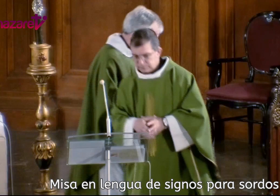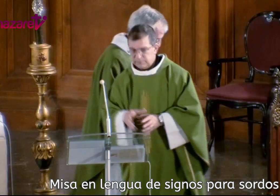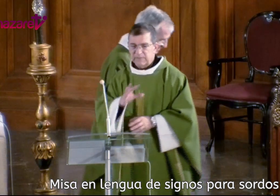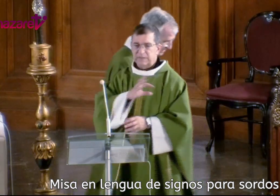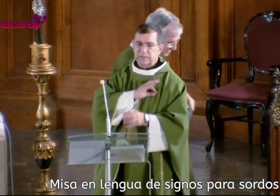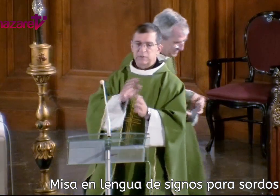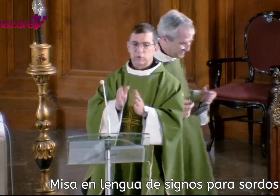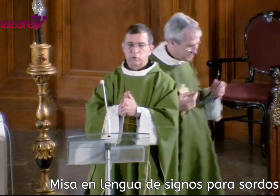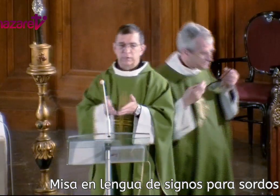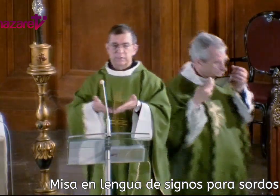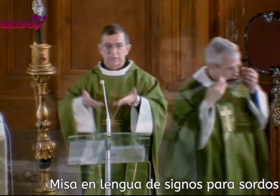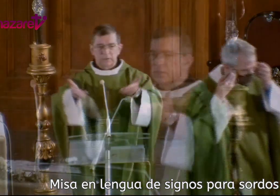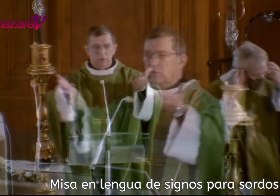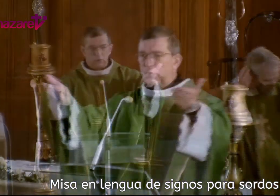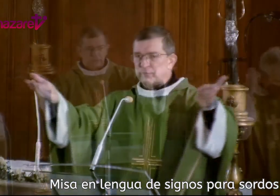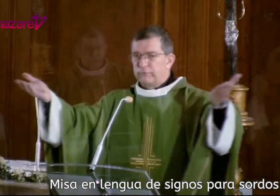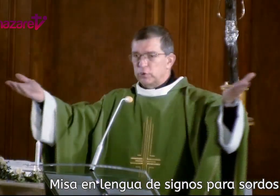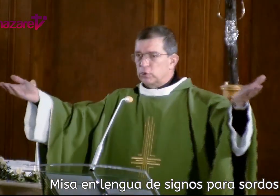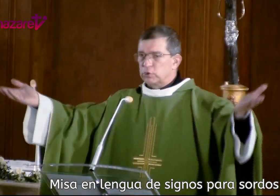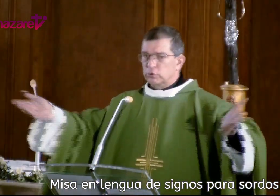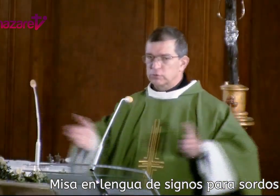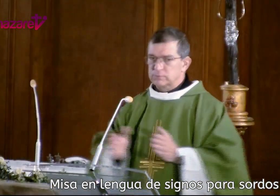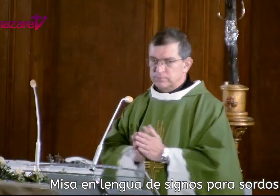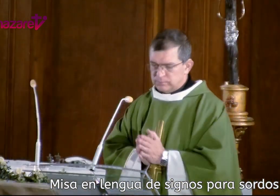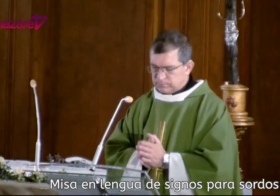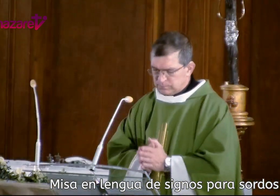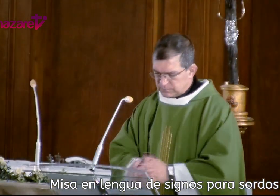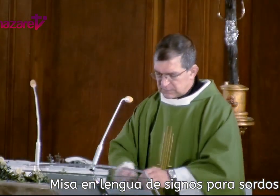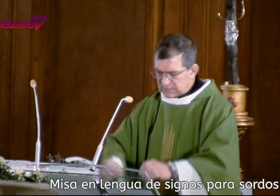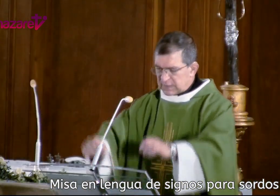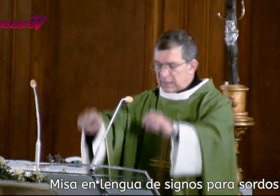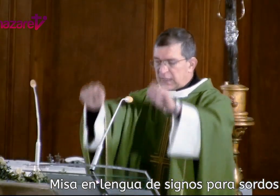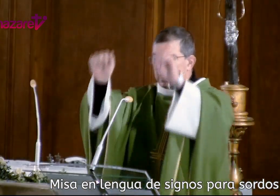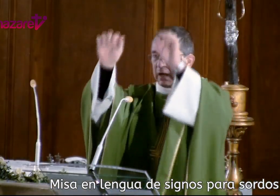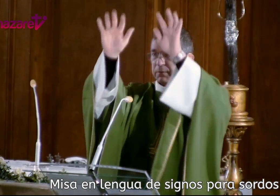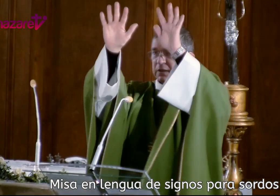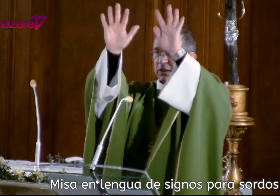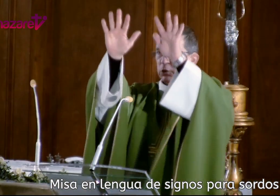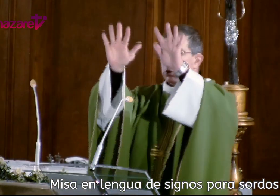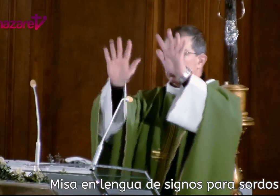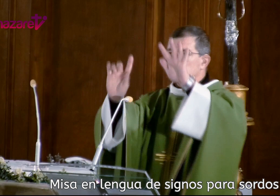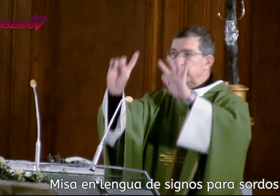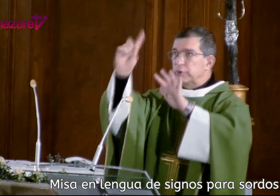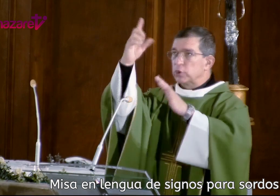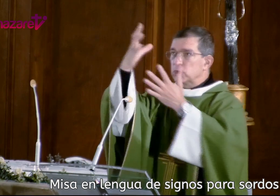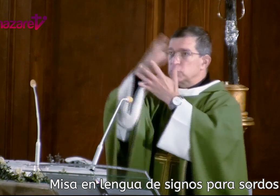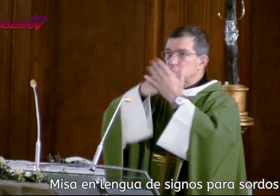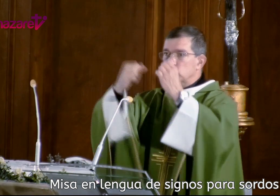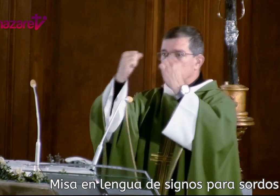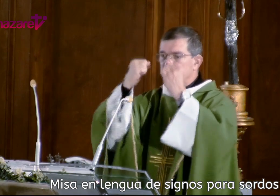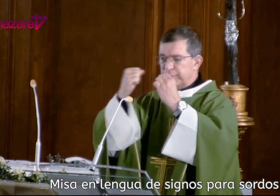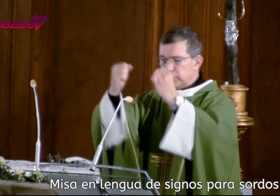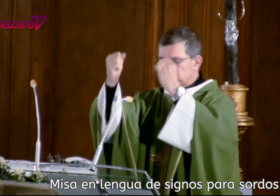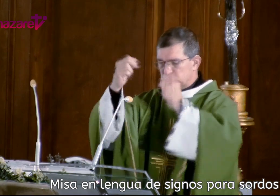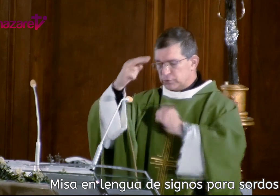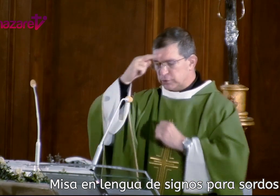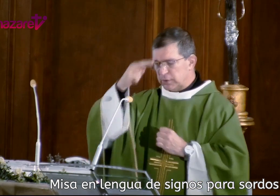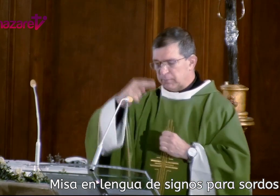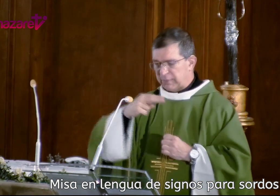El Señor esté con vosotros. Y con tu espíritu. La bendición de Dios Todopoderoso,